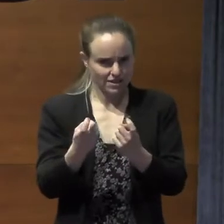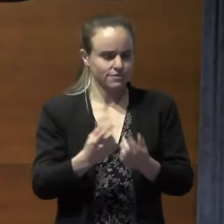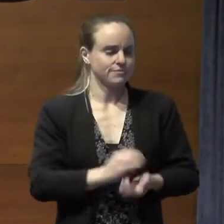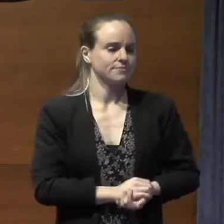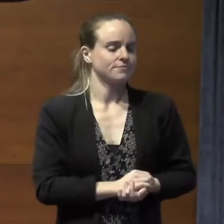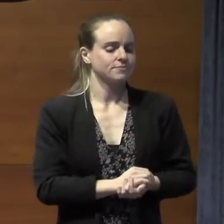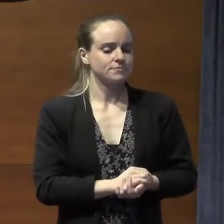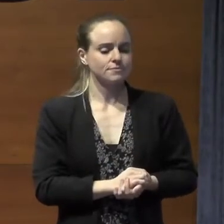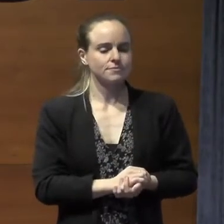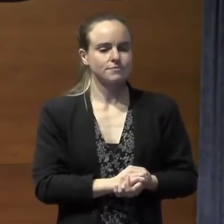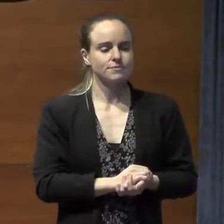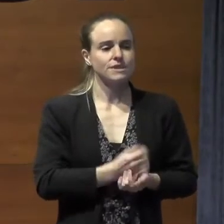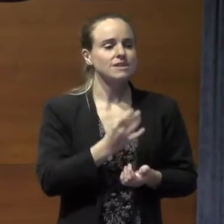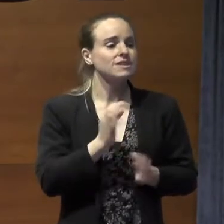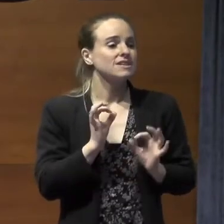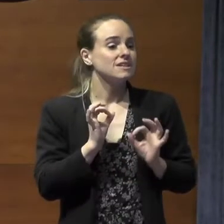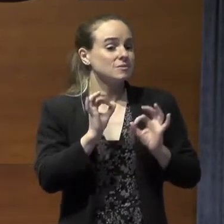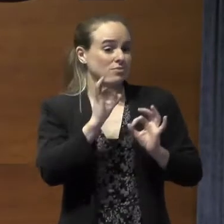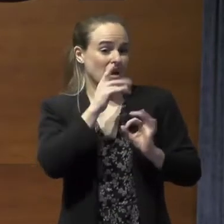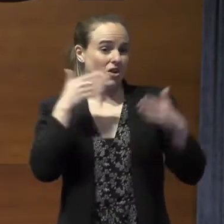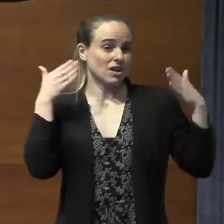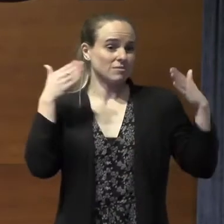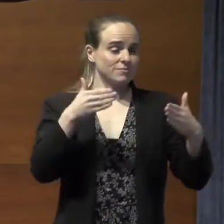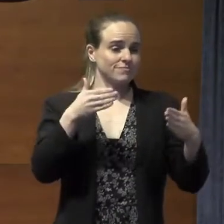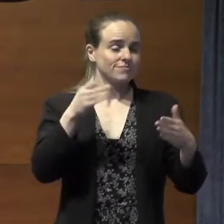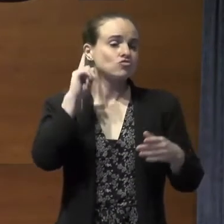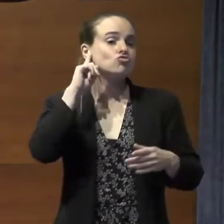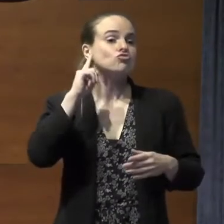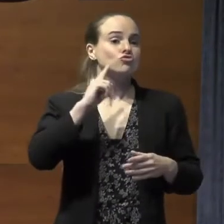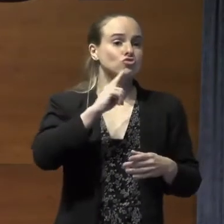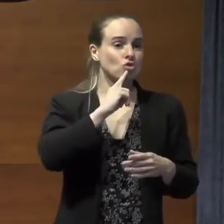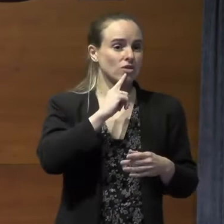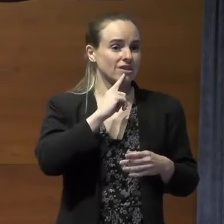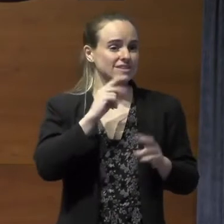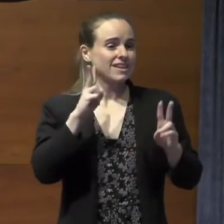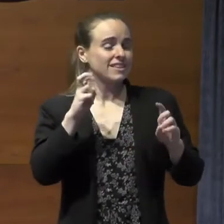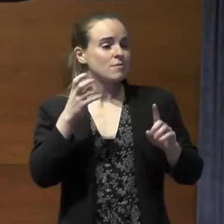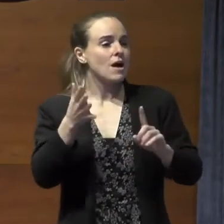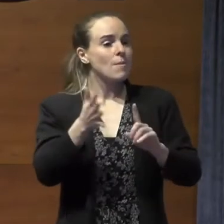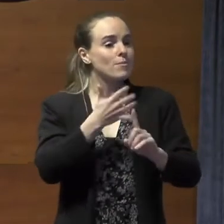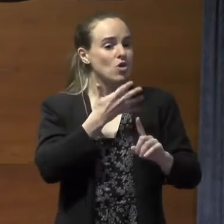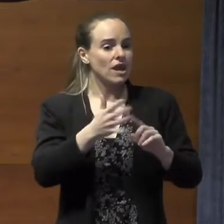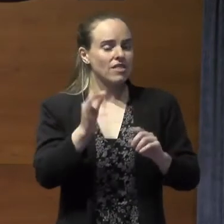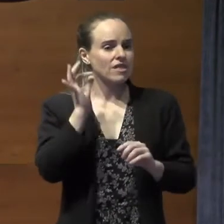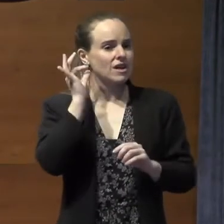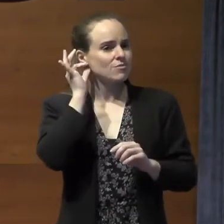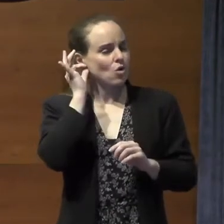en concreto a las mujeres sordas, en el contexto de la violencia de género es necesario